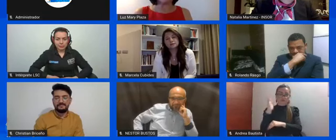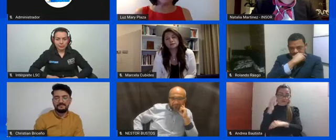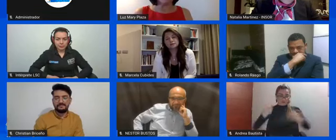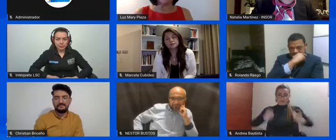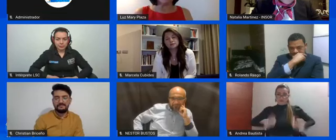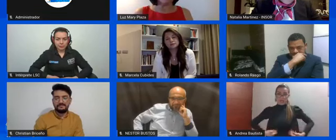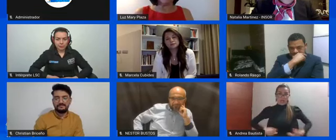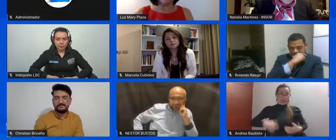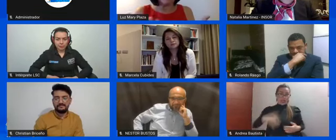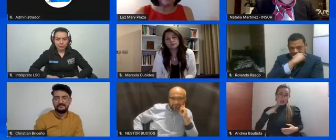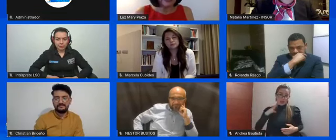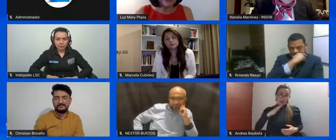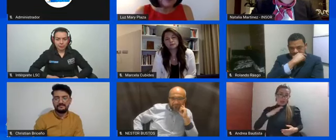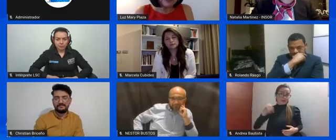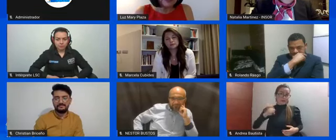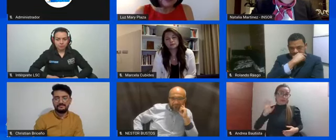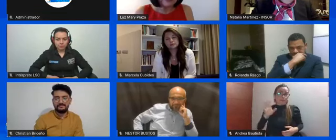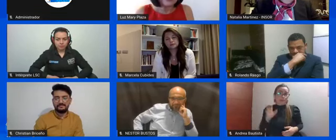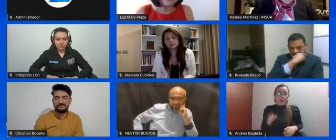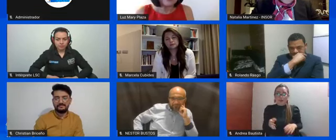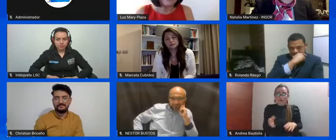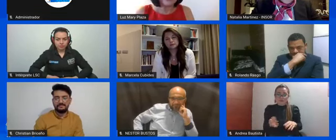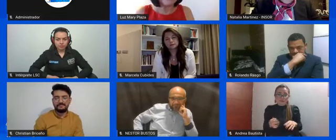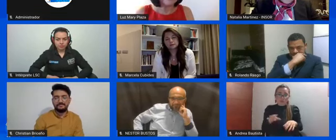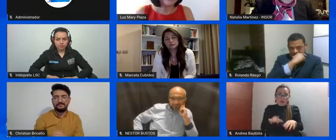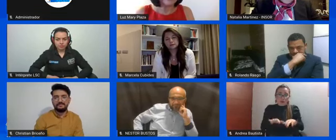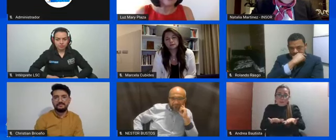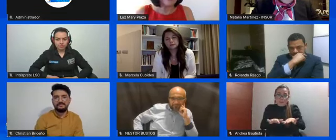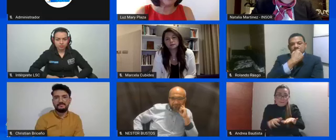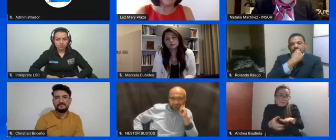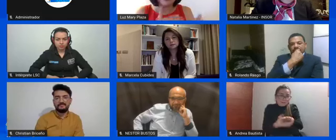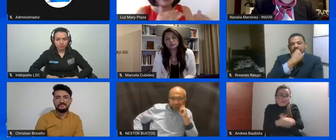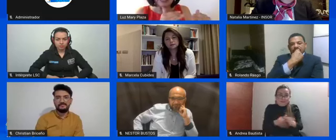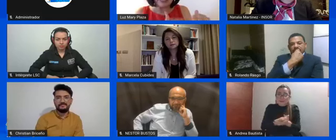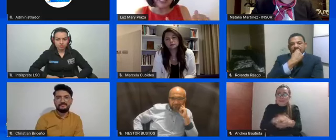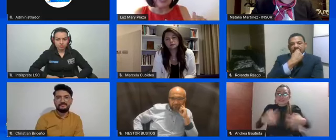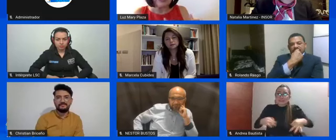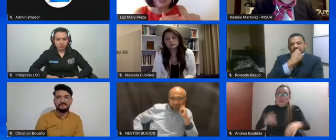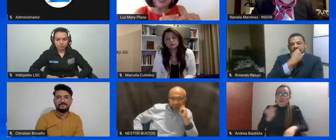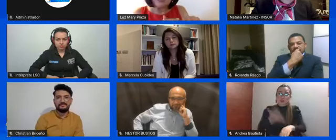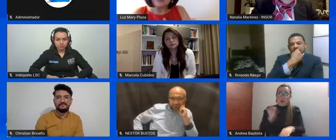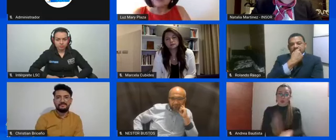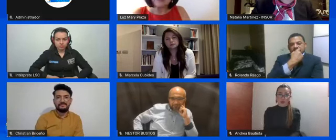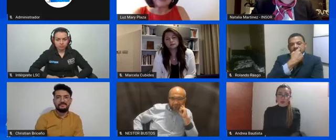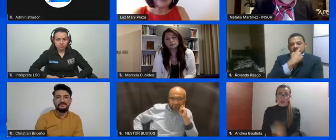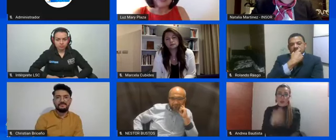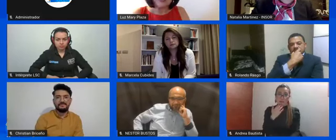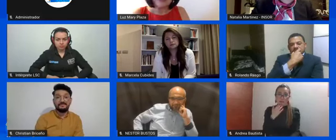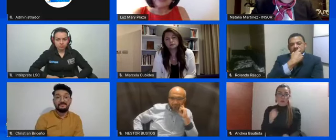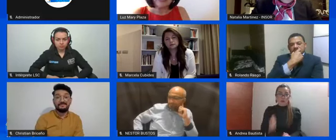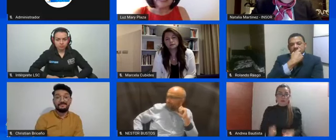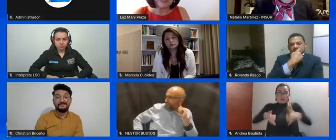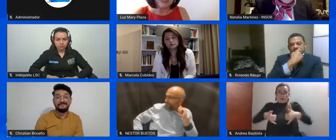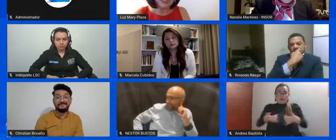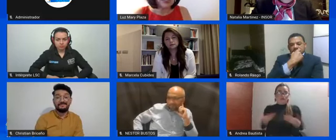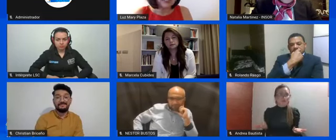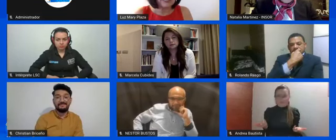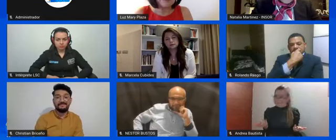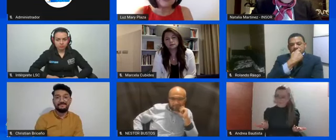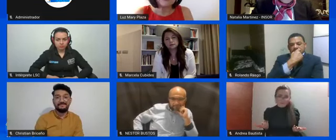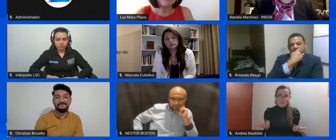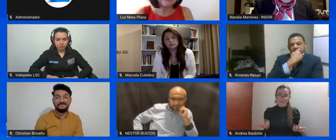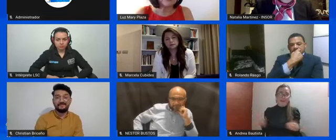zapatos. Sandalias, pues las sandalias de estar en casa porque ya no podía estar, y el congreso a veces era hasta las 9, 10 de la noche,